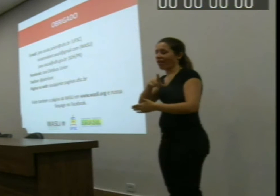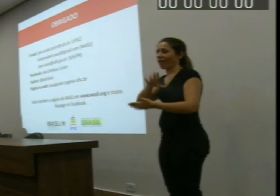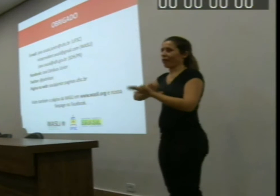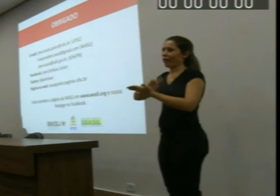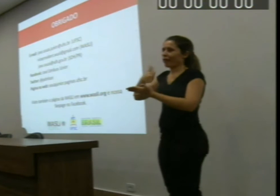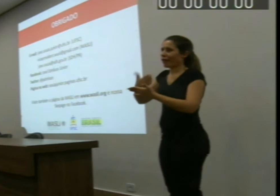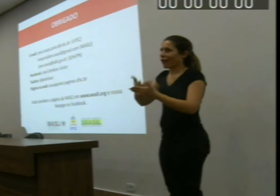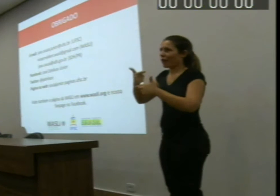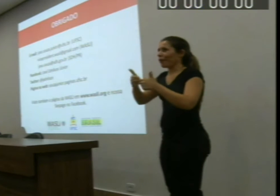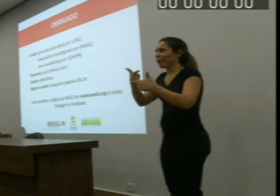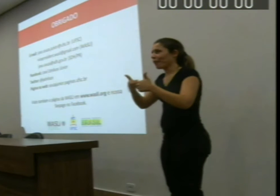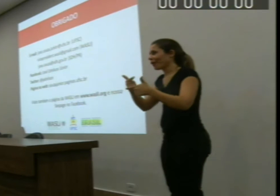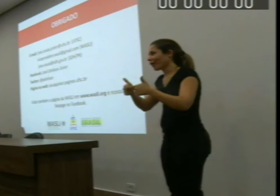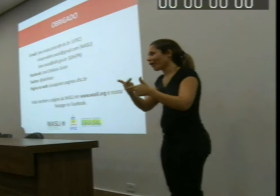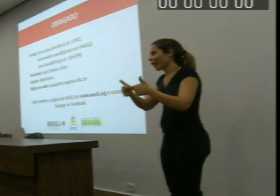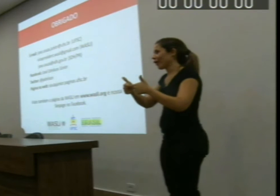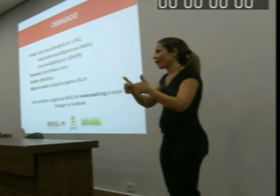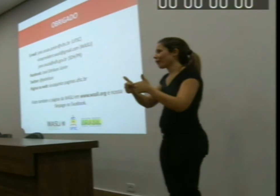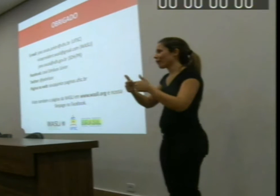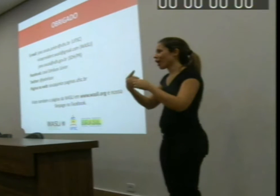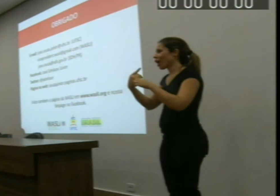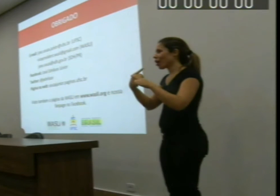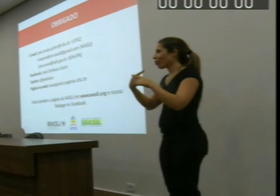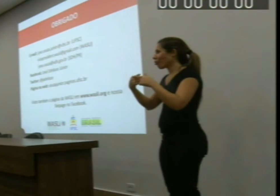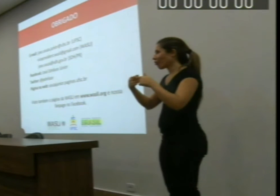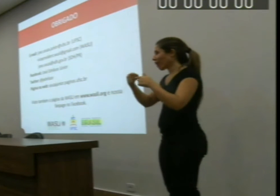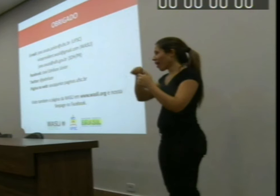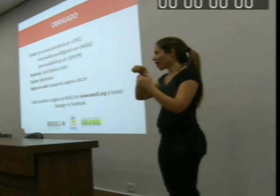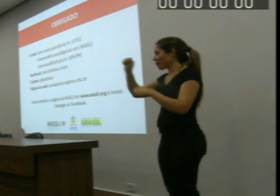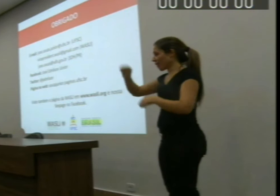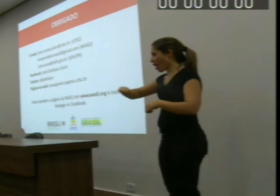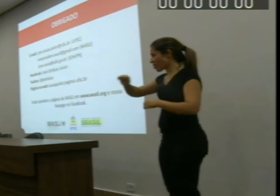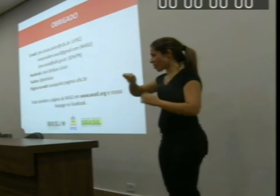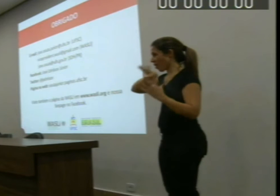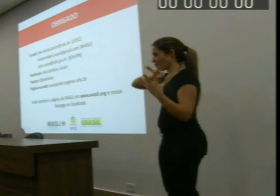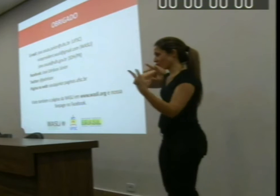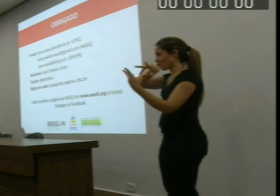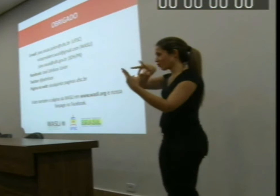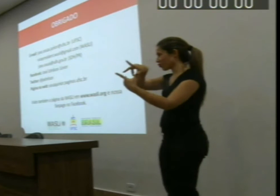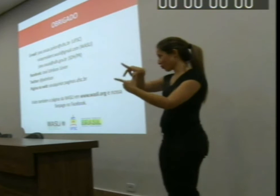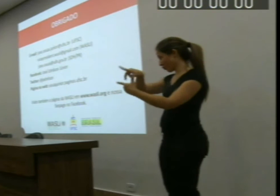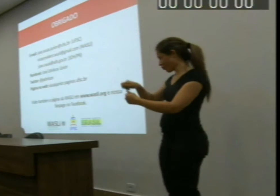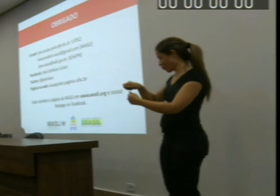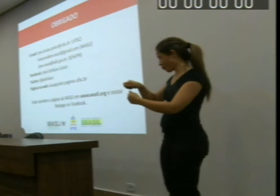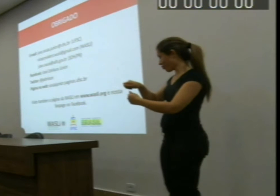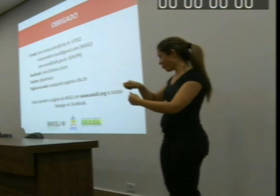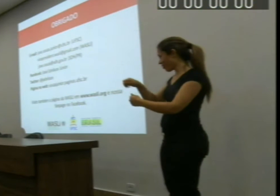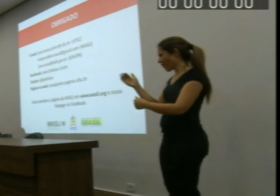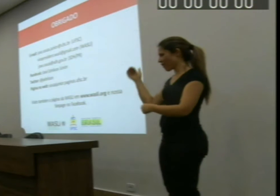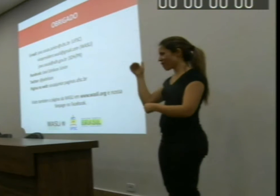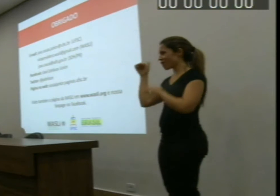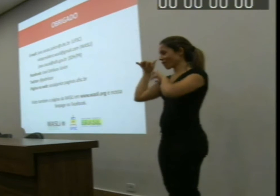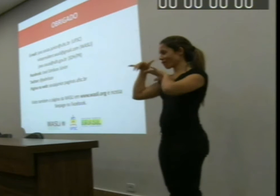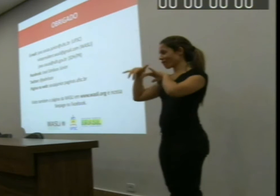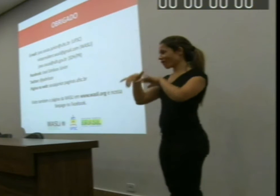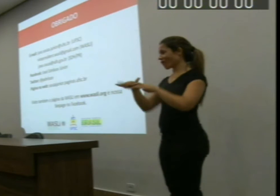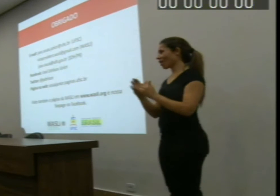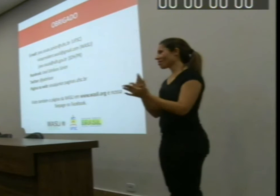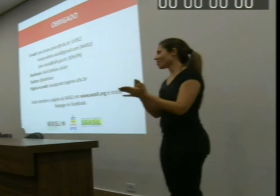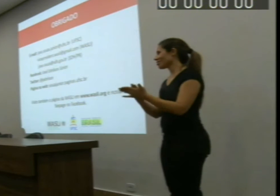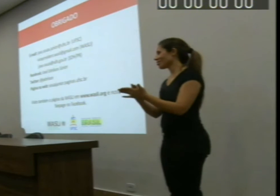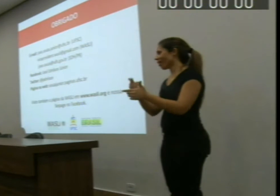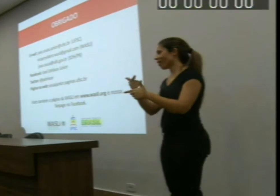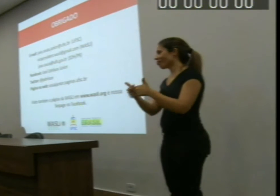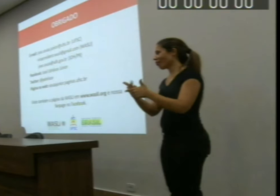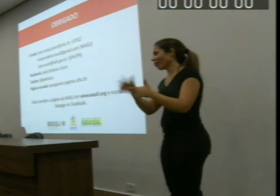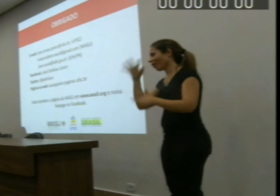problema porque a febrapils não vai vir aqui na escola resolver o seu problema quem vai resolver o seu problema é a diretora da escola é a coordenadora